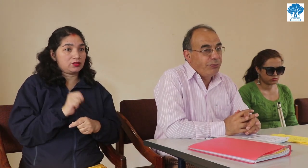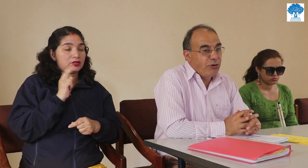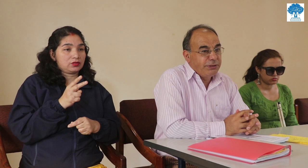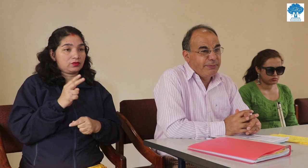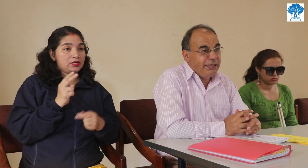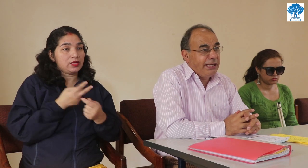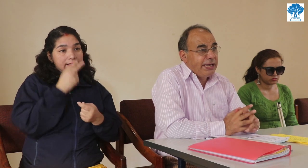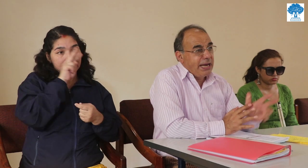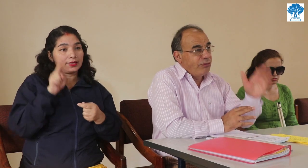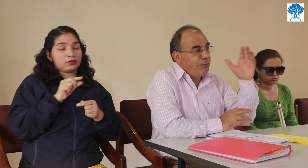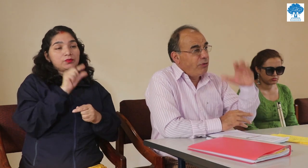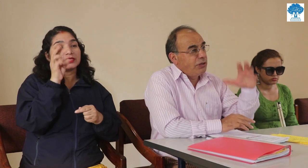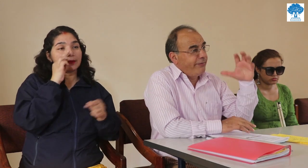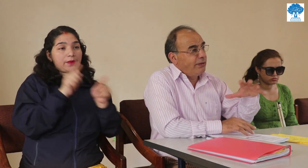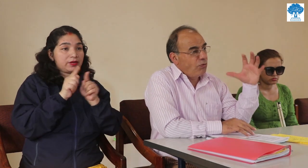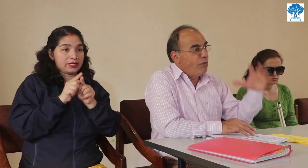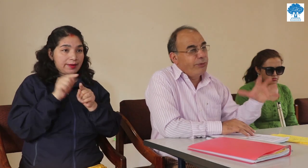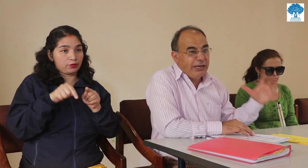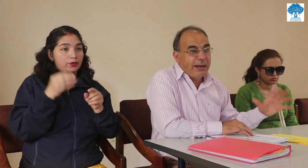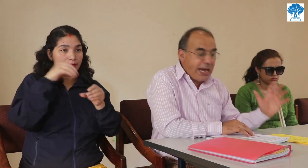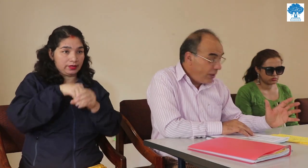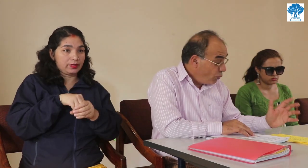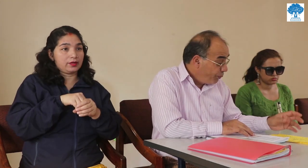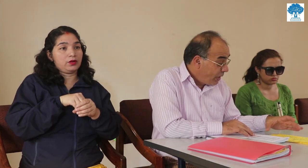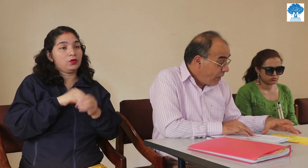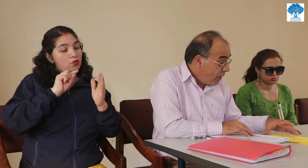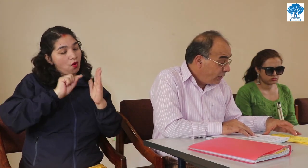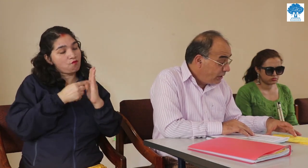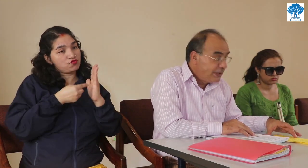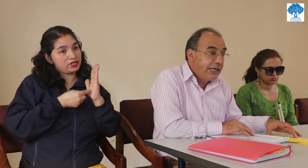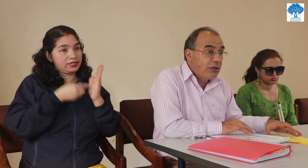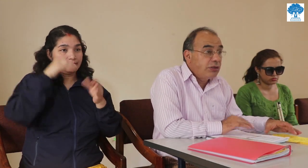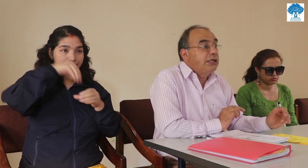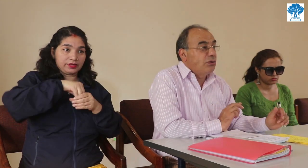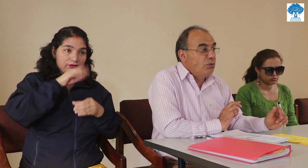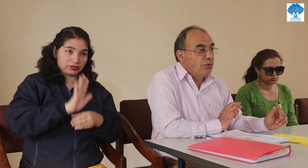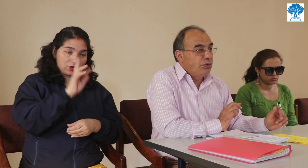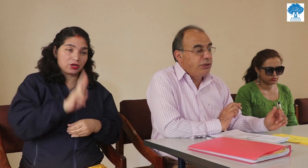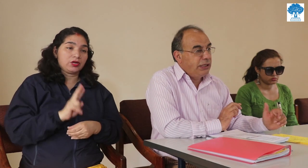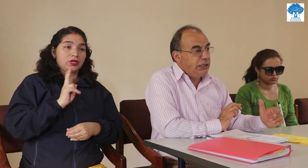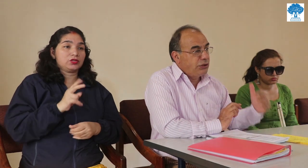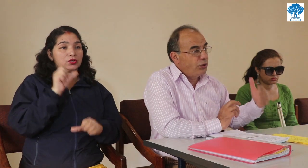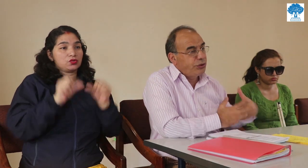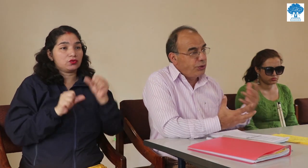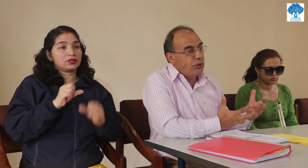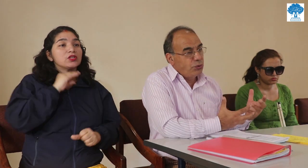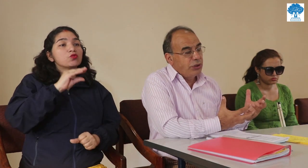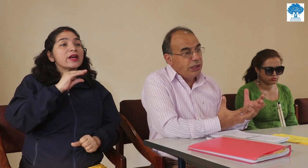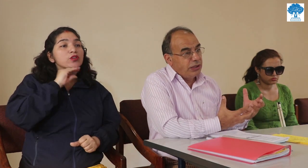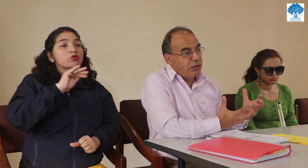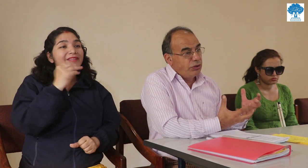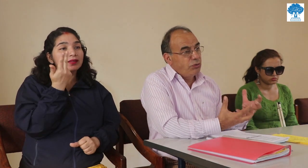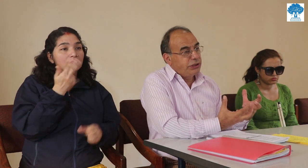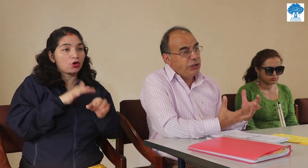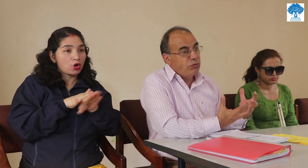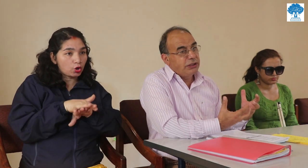केयरको प्रोभिजन पनि हाम्रो रिप्रोडक्टिभ हेल्थको कम्पोनेन्टमा आयो. त्यसपछि एडोलेसेन्टहरू जो चाहिँ किशोर किशोरीहरू